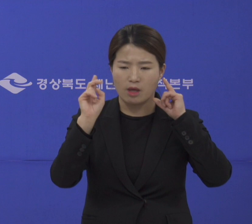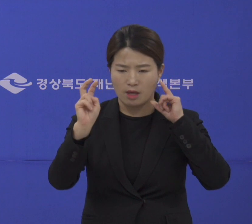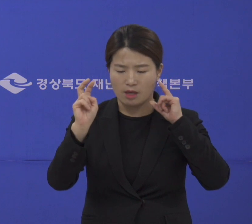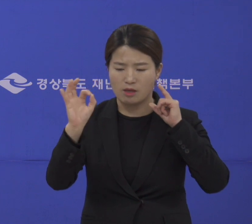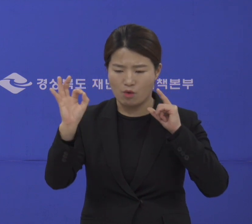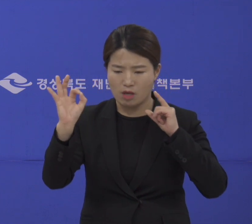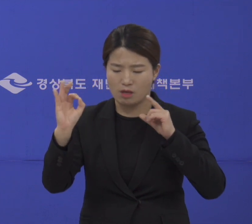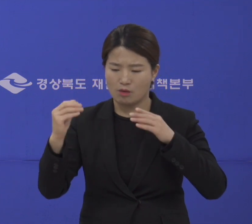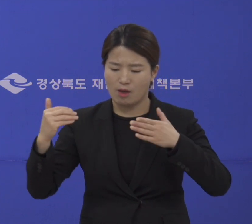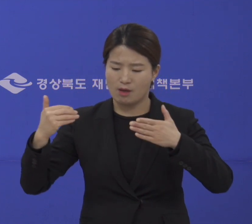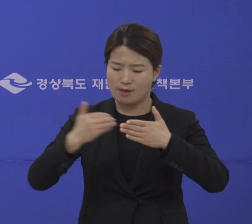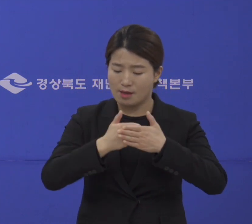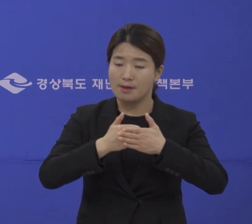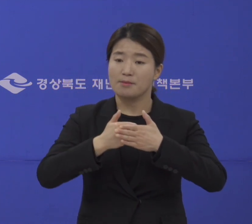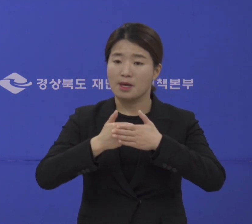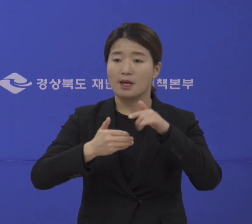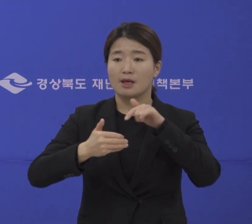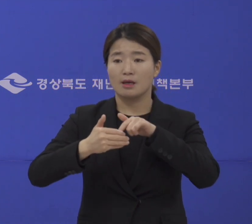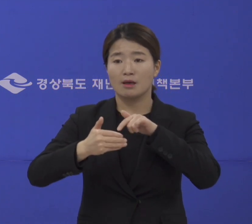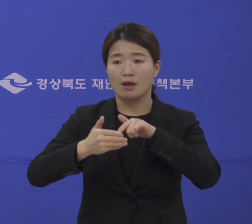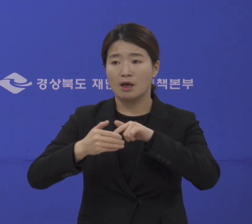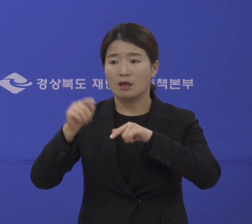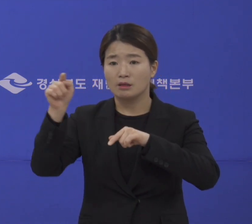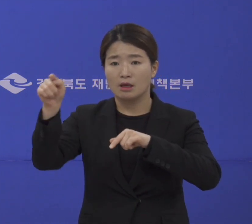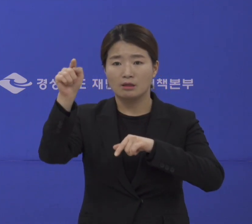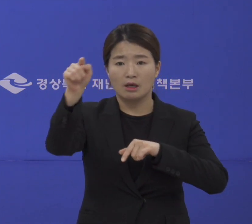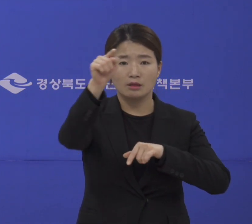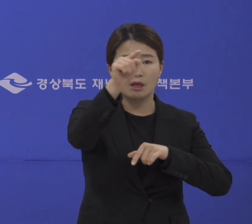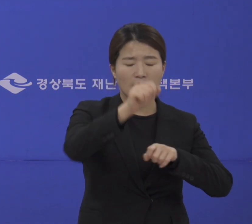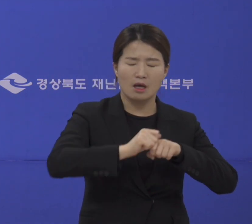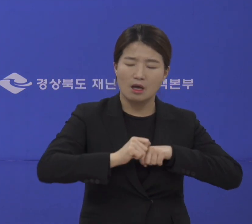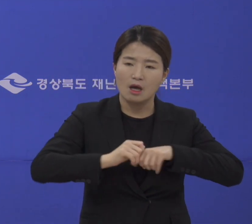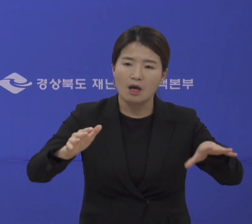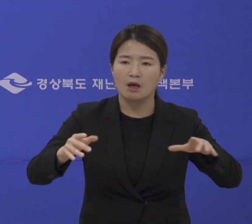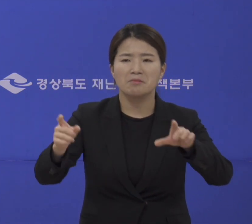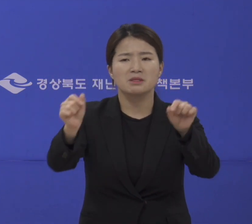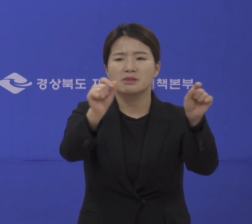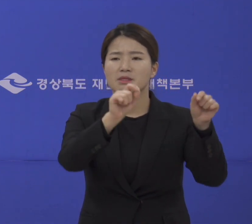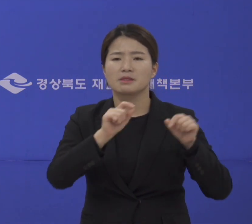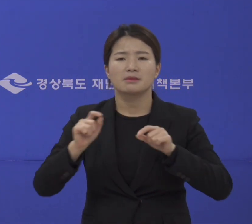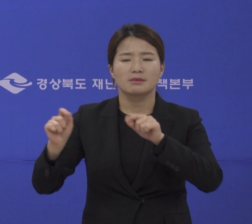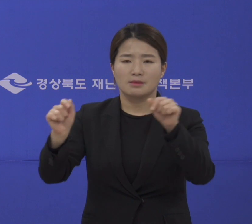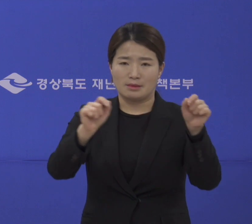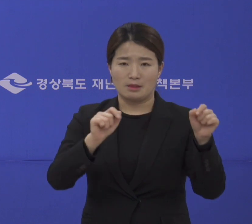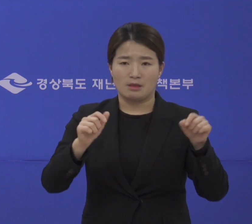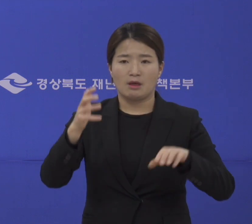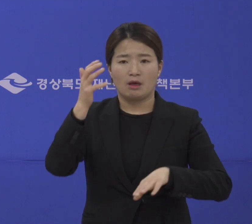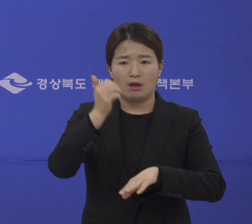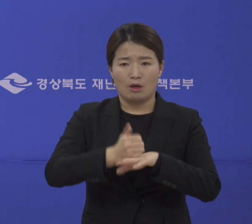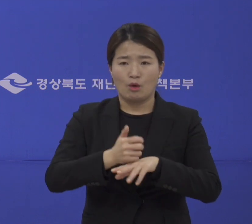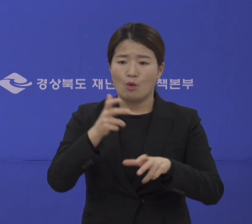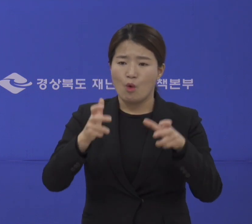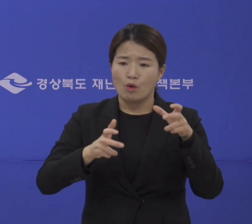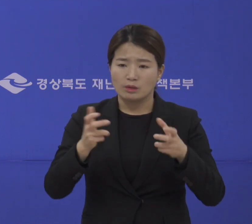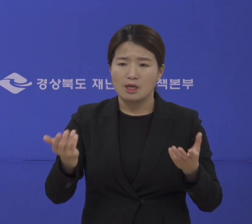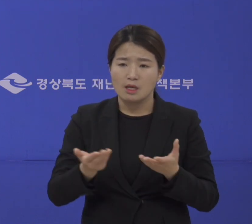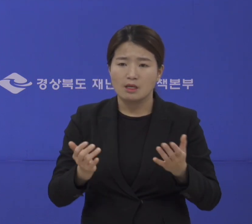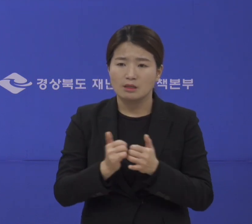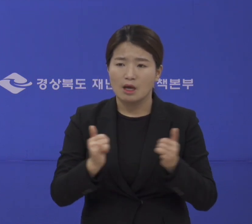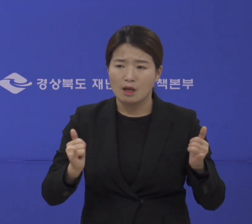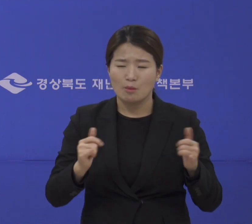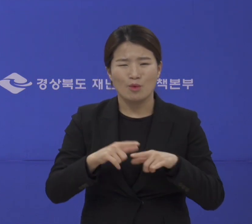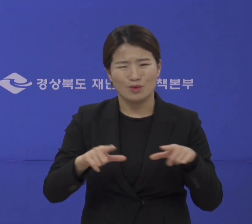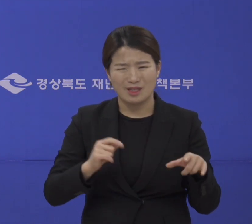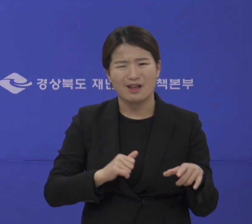필터를 쓰는 이런 현상이 완전 확산이 돼가지고 이 공장을 하는 분들이 대부분